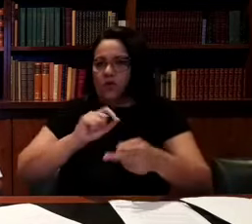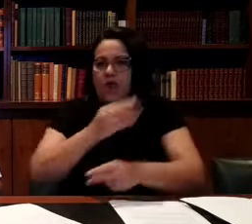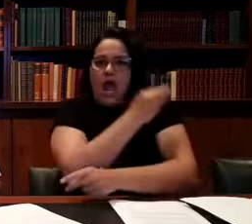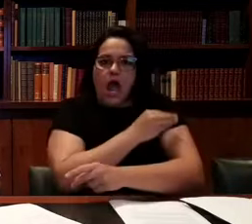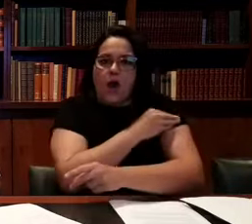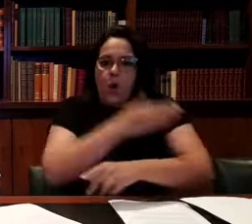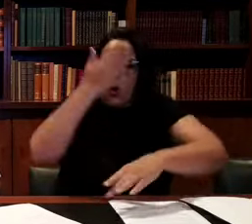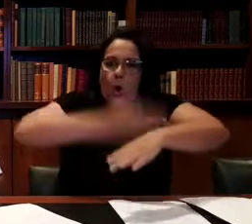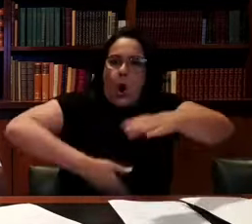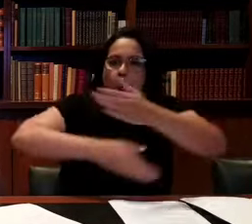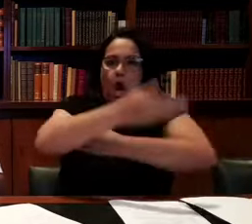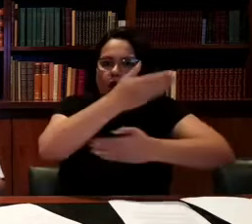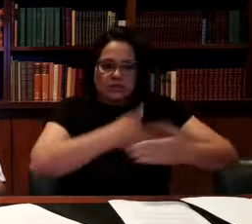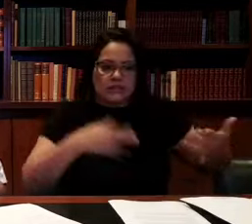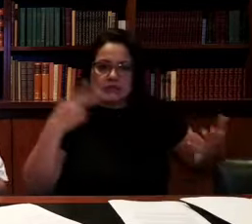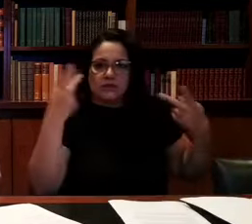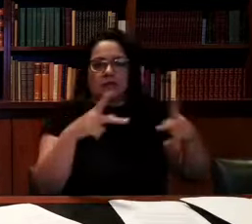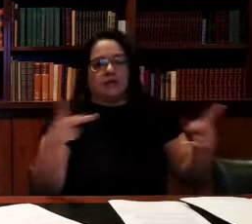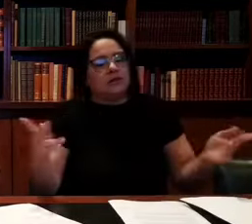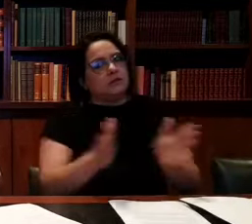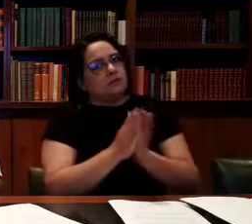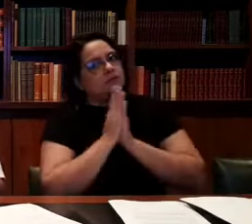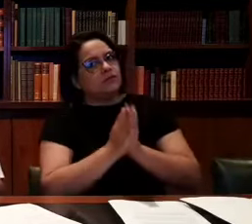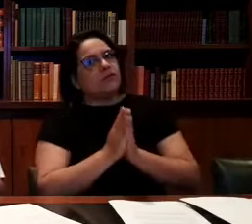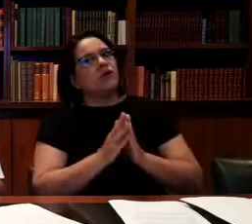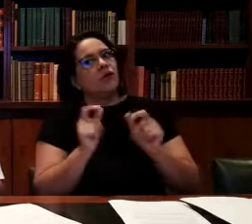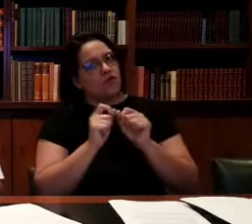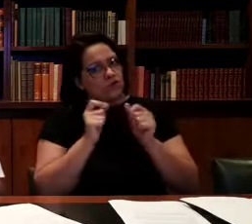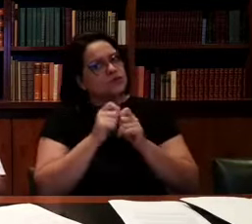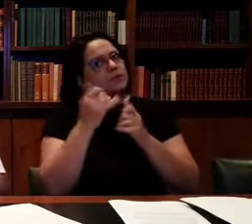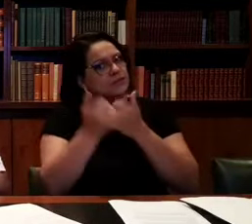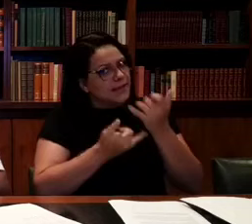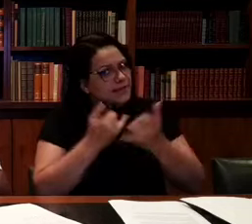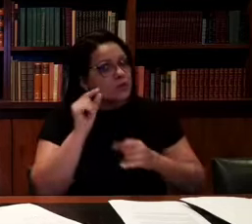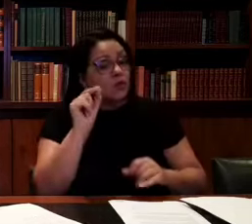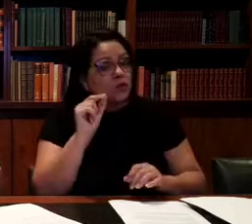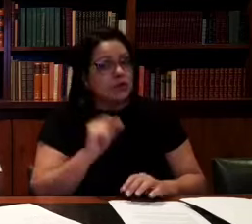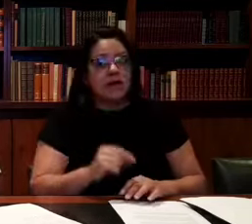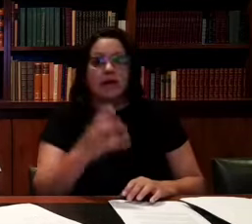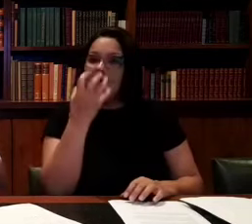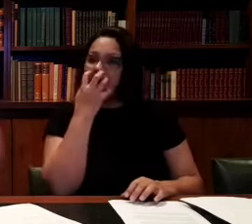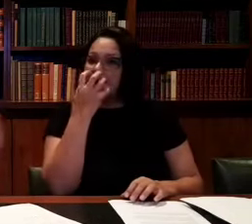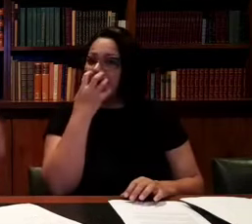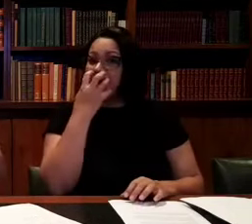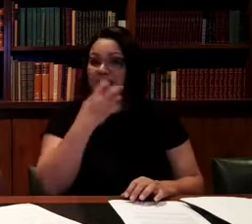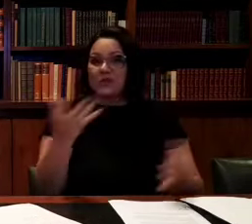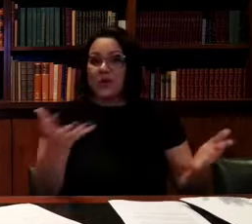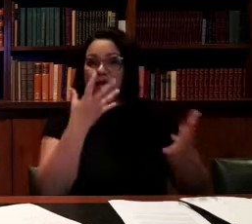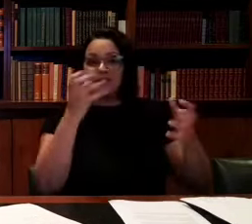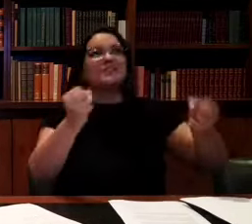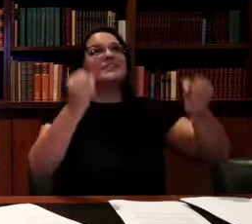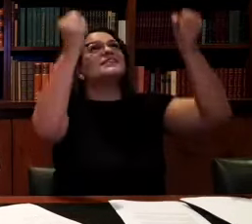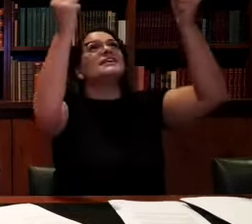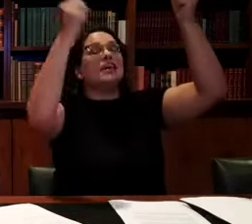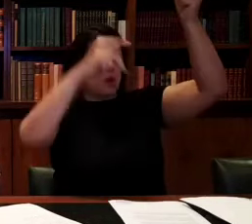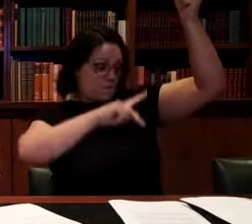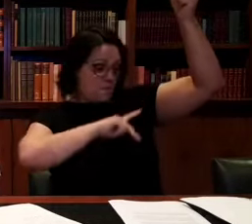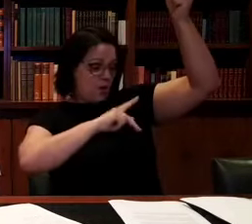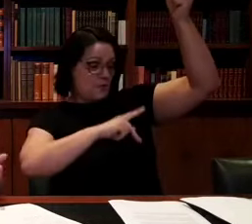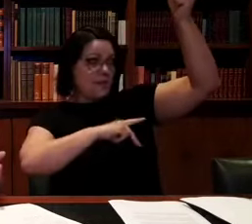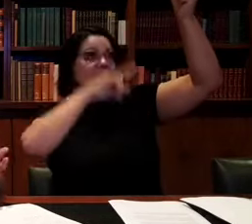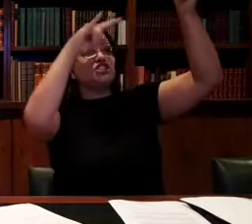amputando as pernas pelo amor de Deus até uma brincadeira que eu faço aqui obviamente né que o cachorro o cachorro que levantei no total com a camisa do